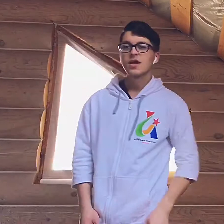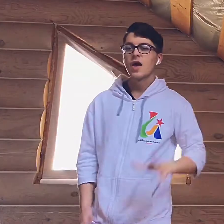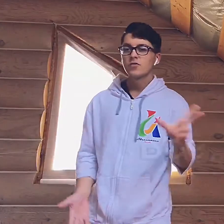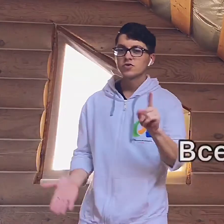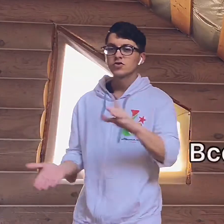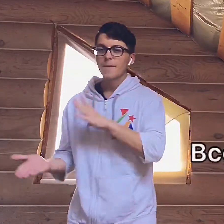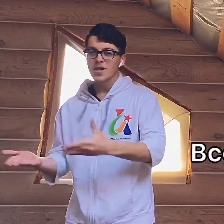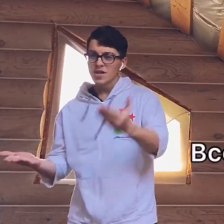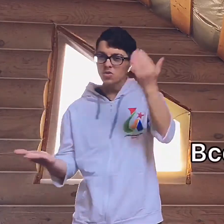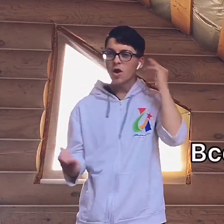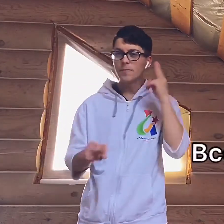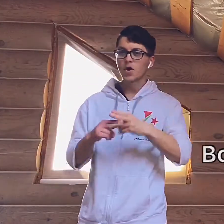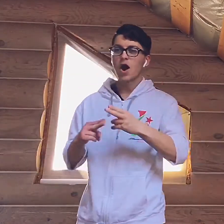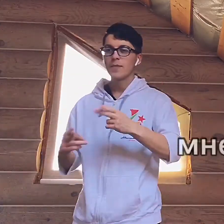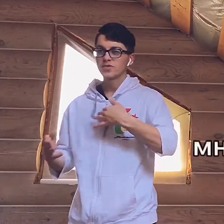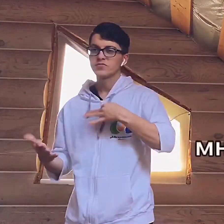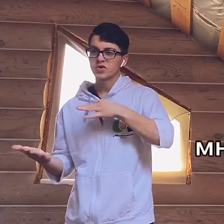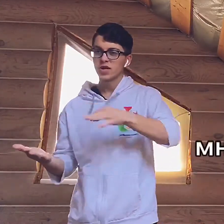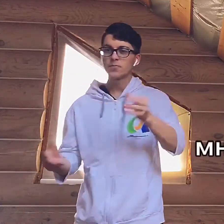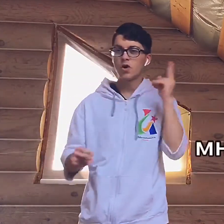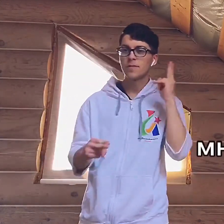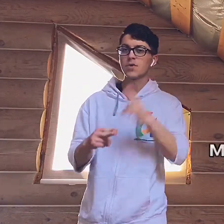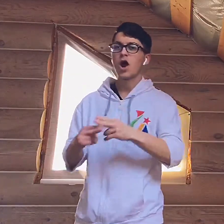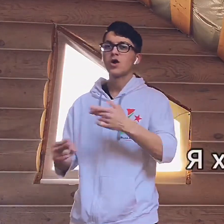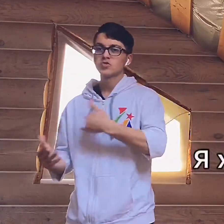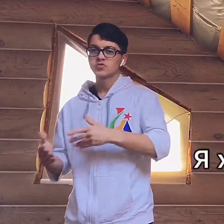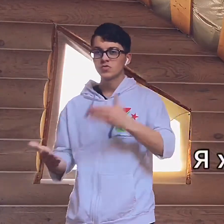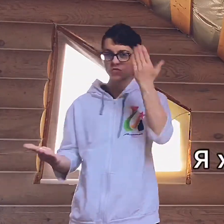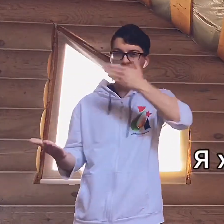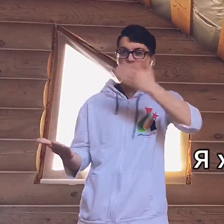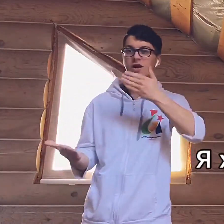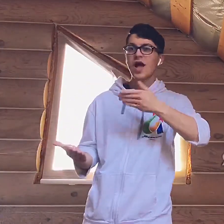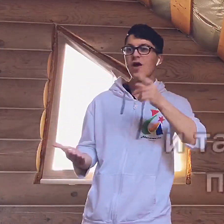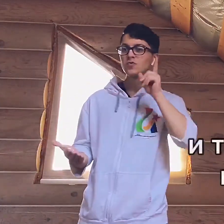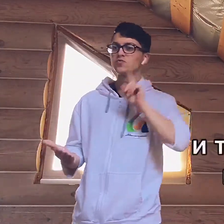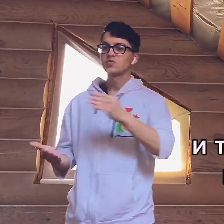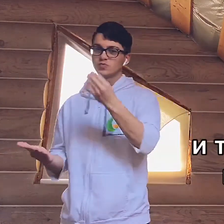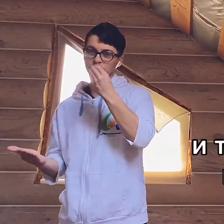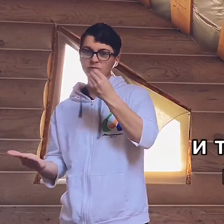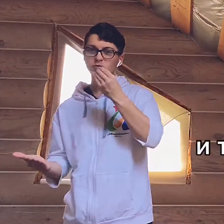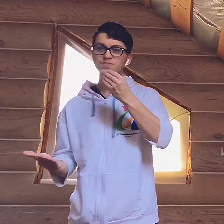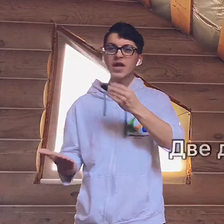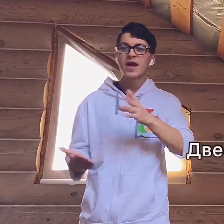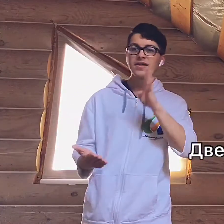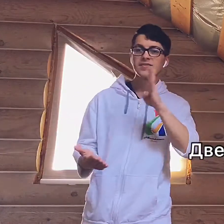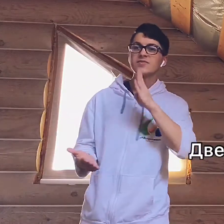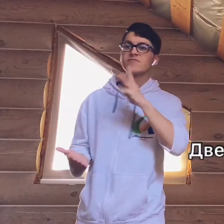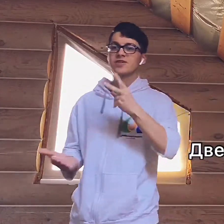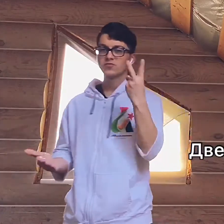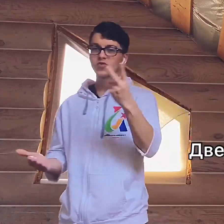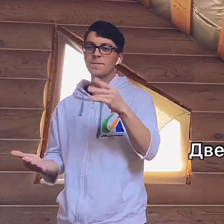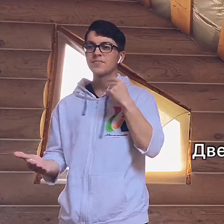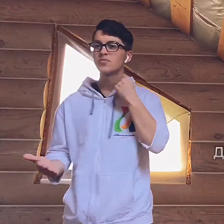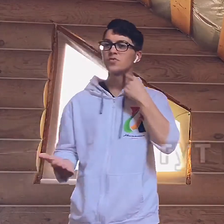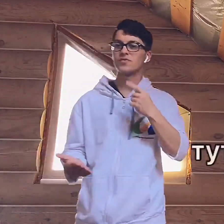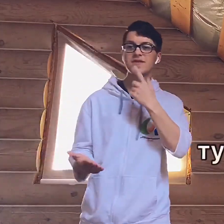8. Все, что было до, бро, мне же все равно, бро. Я хочу в кино, но и там точить попкорн. Две суки под вином, клуб, тут валит